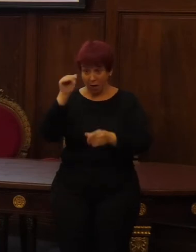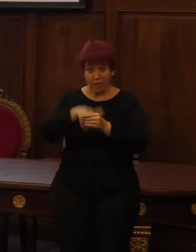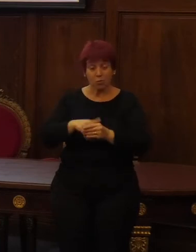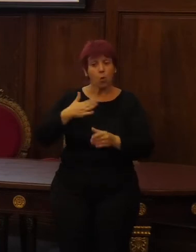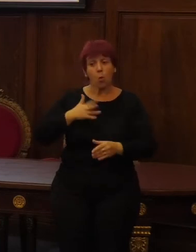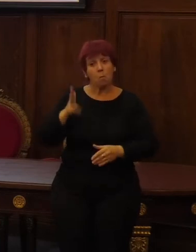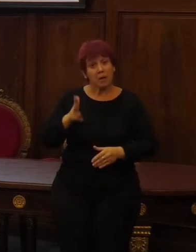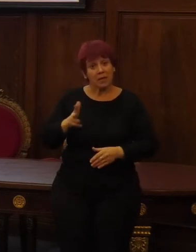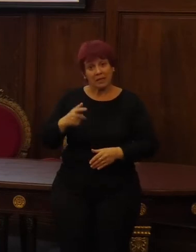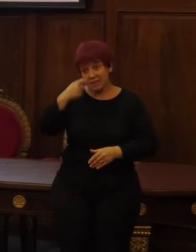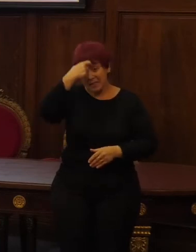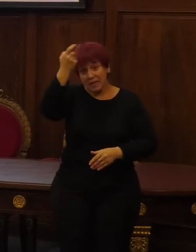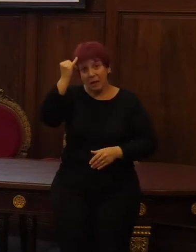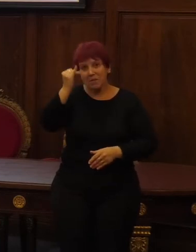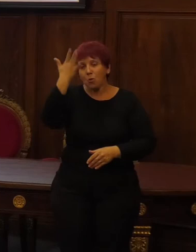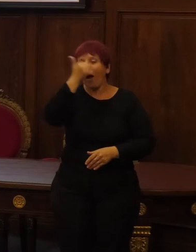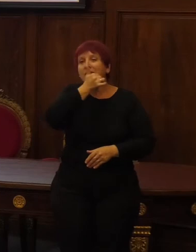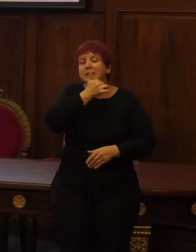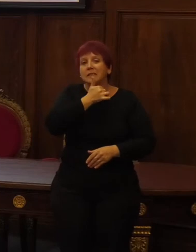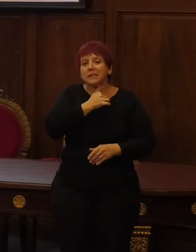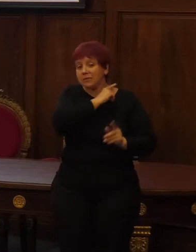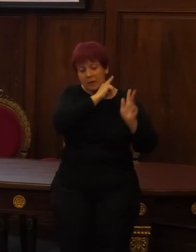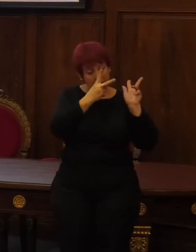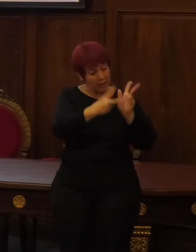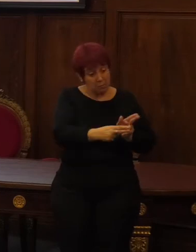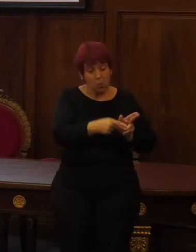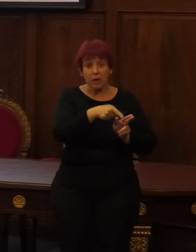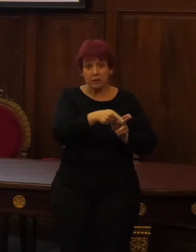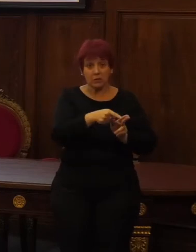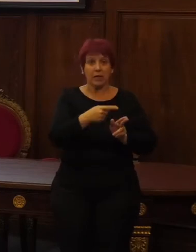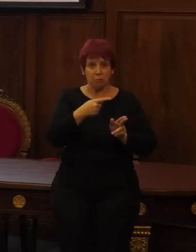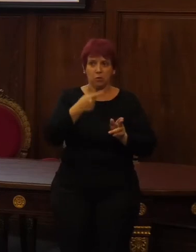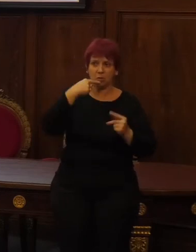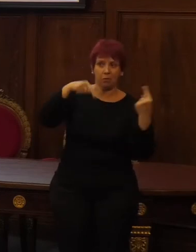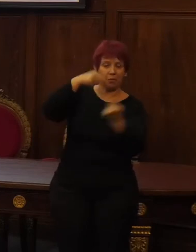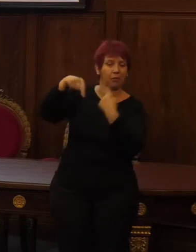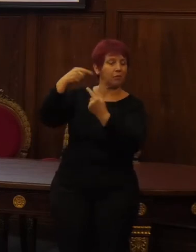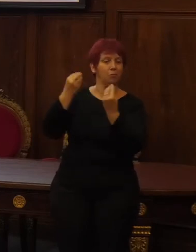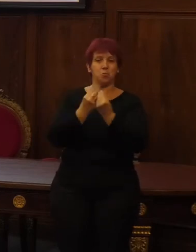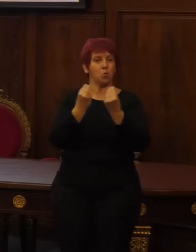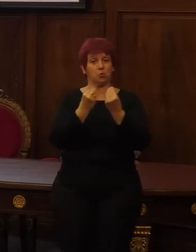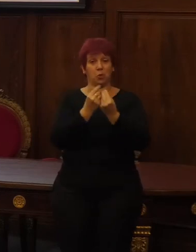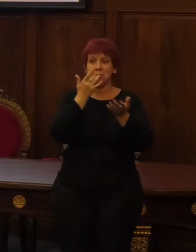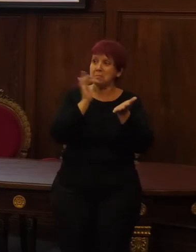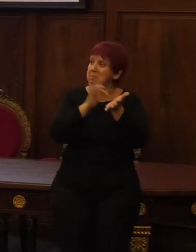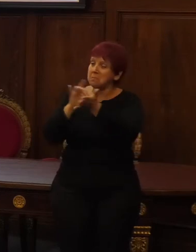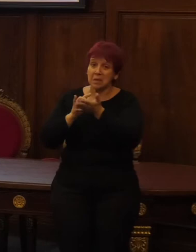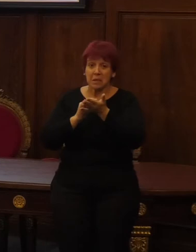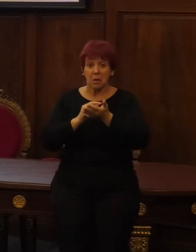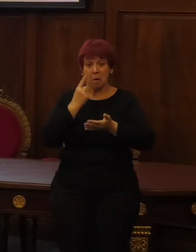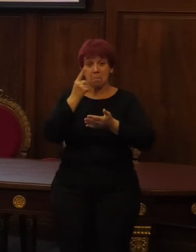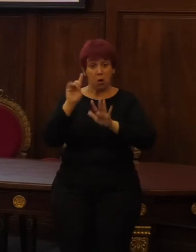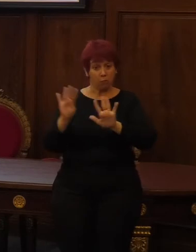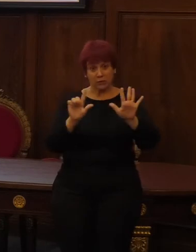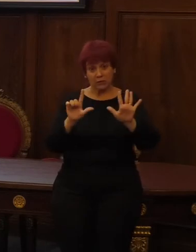Facultad de Humanidades y Ciencias de la época fue de gran repercusión. Y en